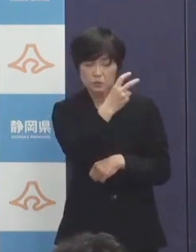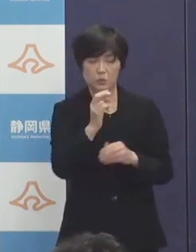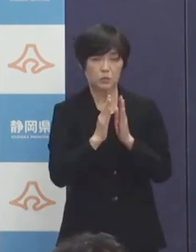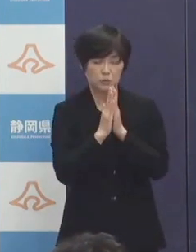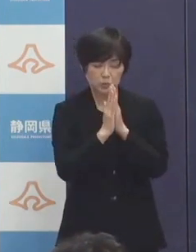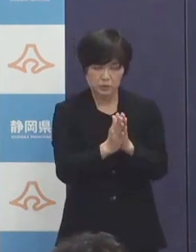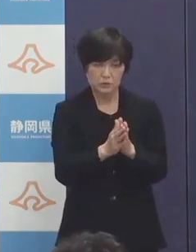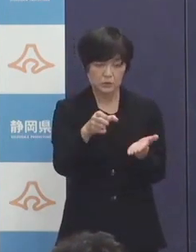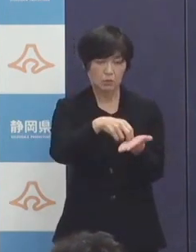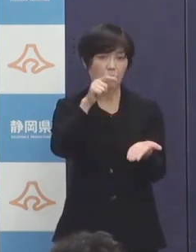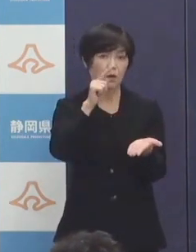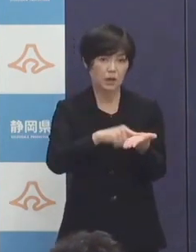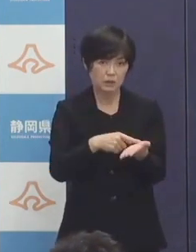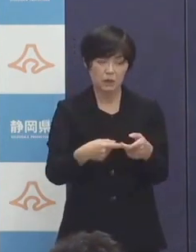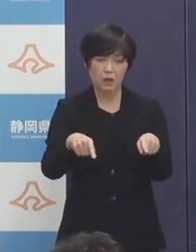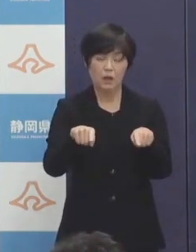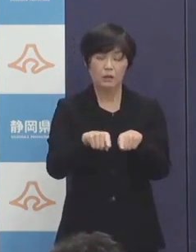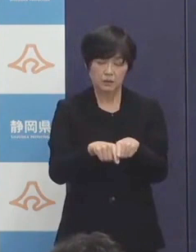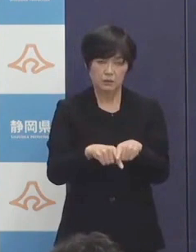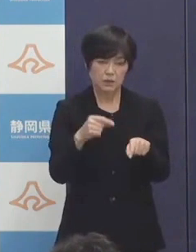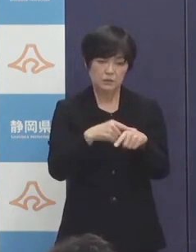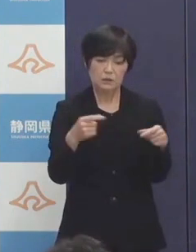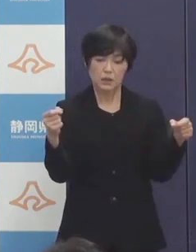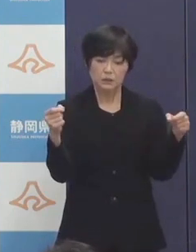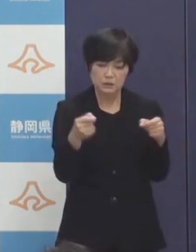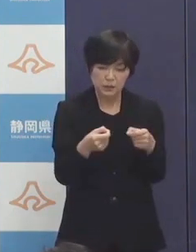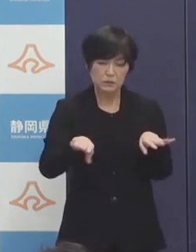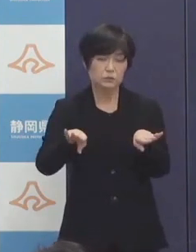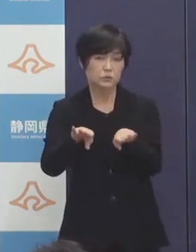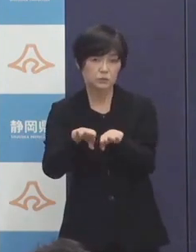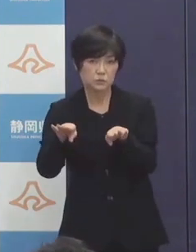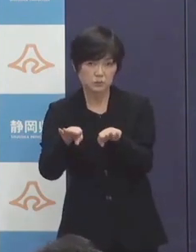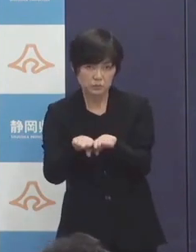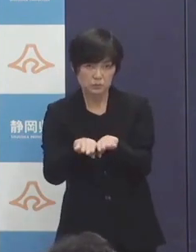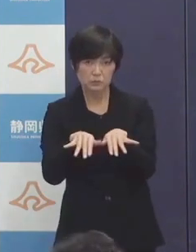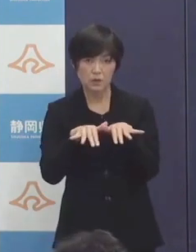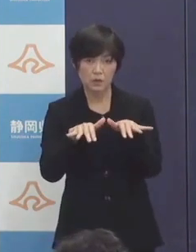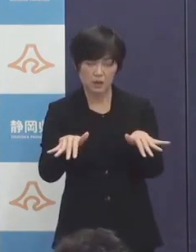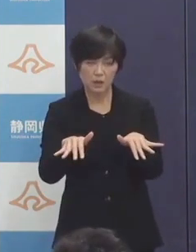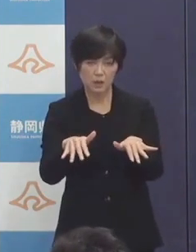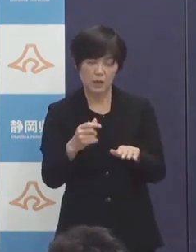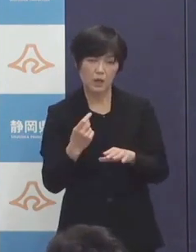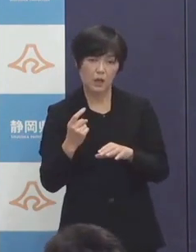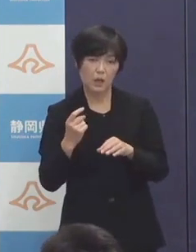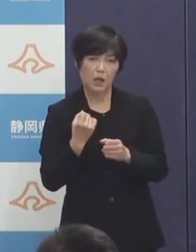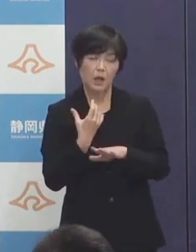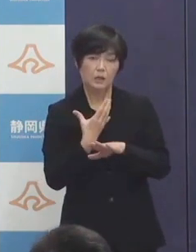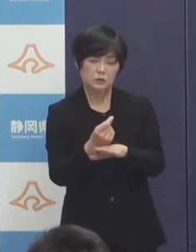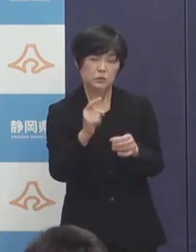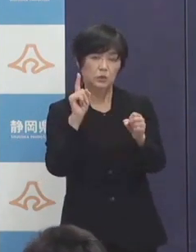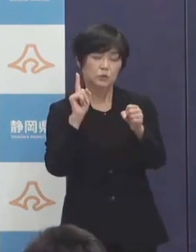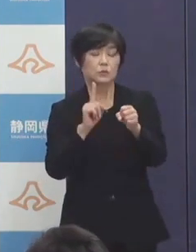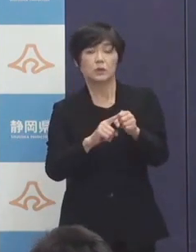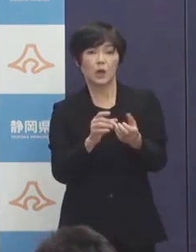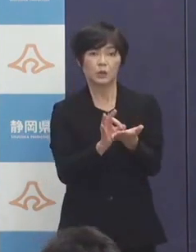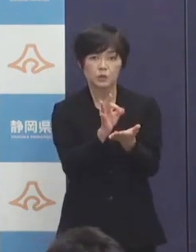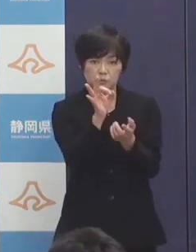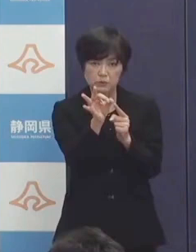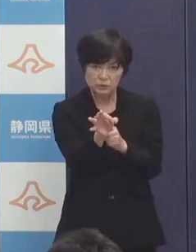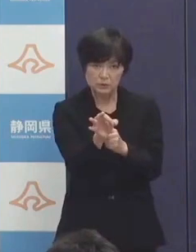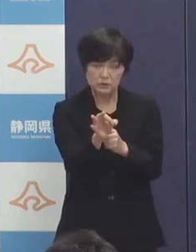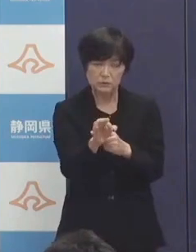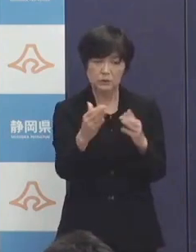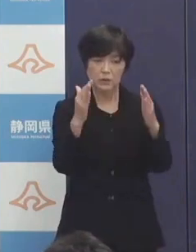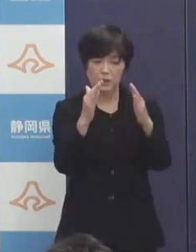。合わせて休業や時間短縮の影響も踏まえまして、持続化給付金や家賃支援給付金等